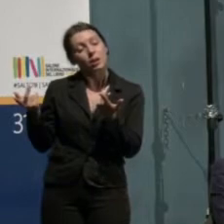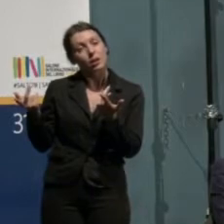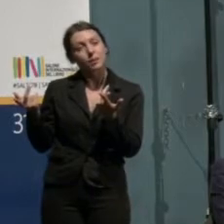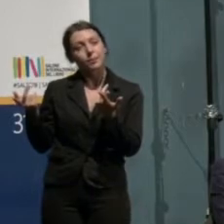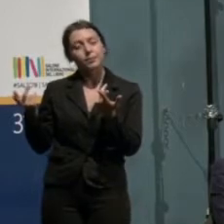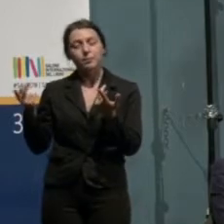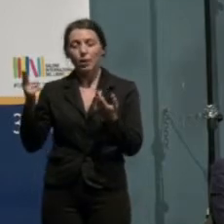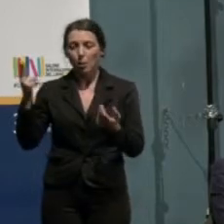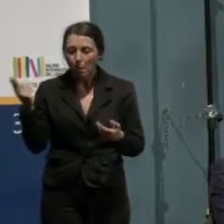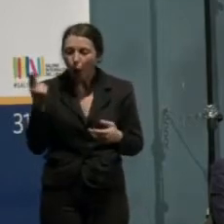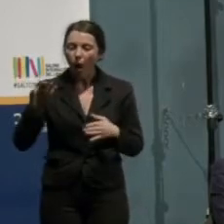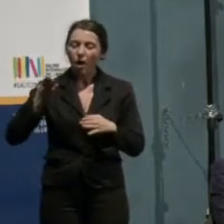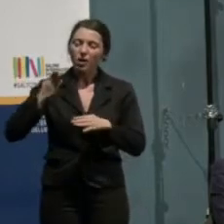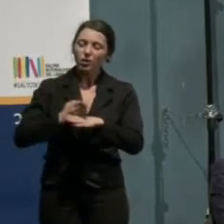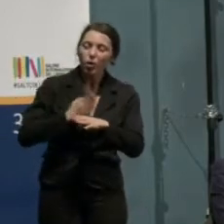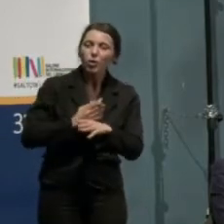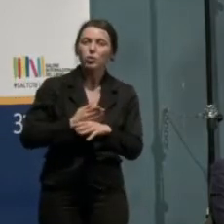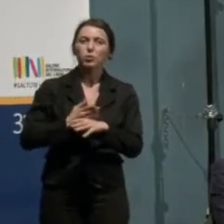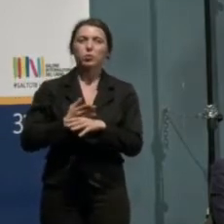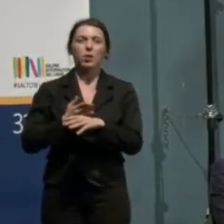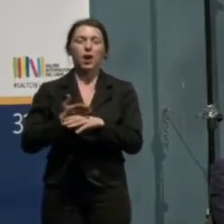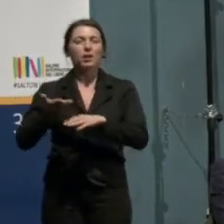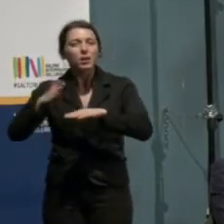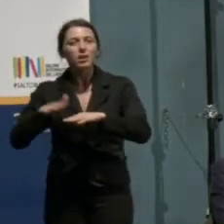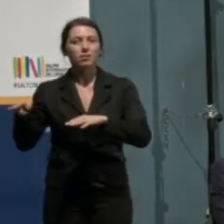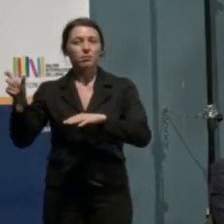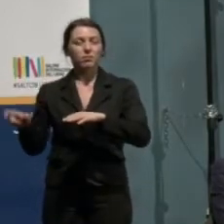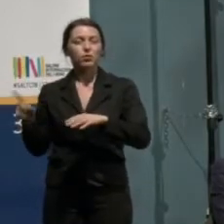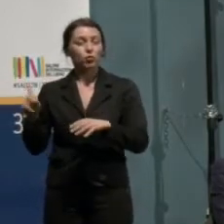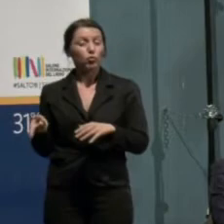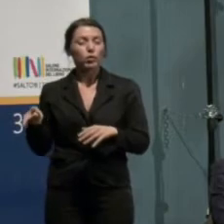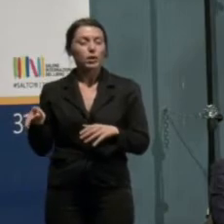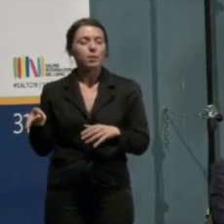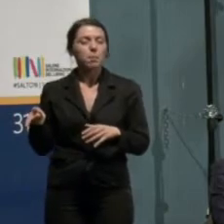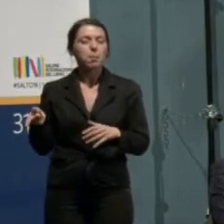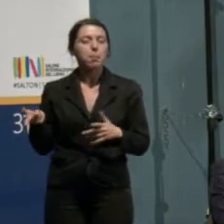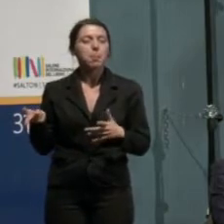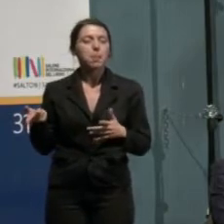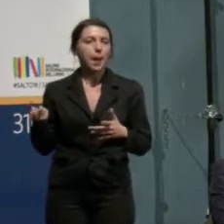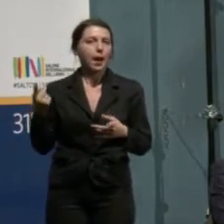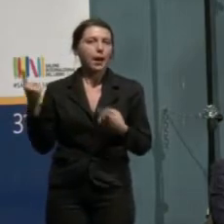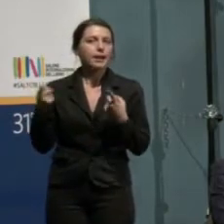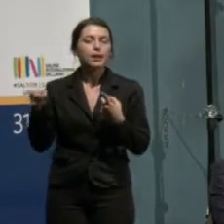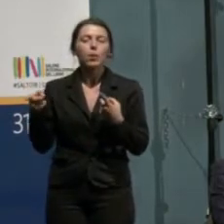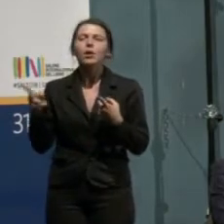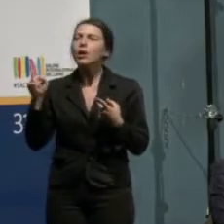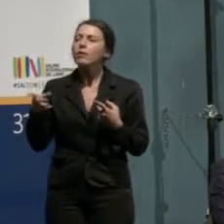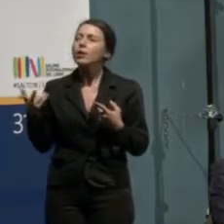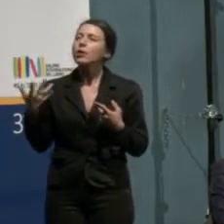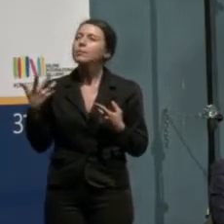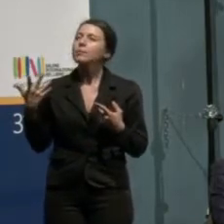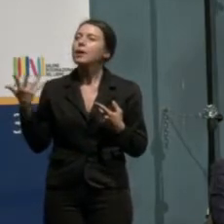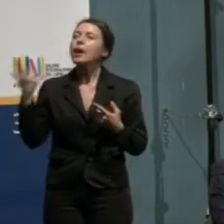morte il sequestro e la tortura di giulio del genio giornalismo italiano perché penso che sia stato un esempio virtuoso hai ragione quando dici che